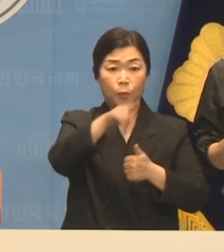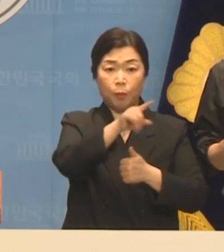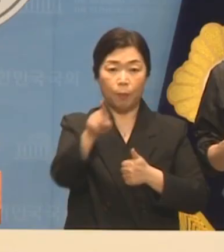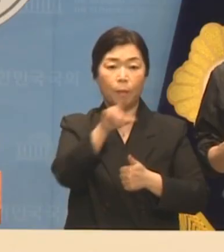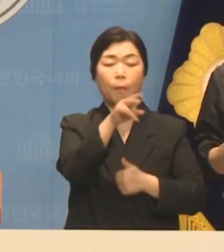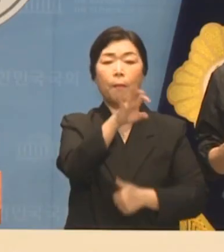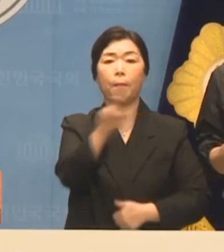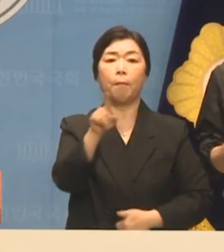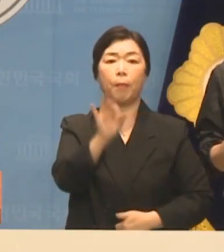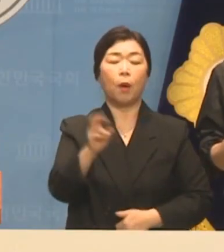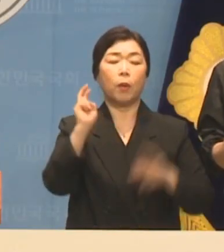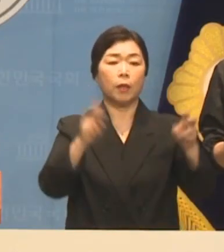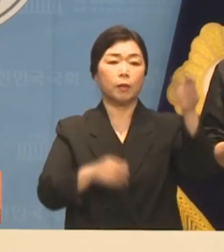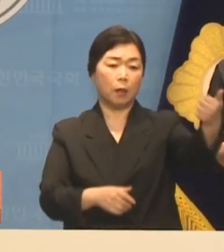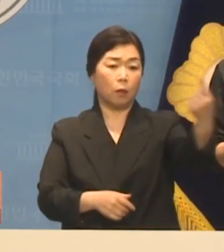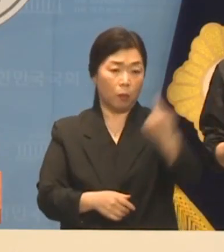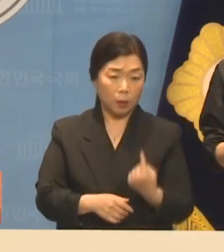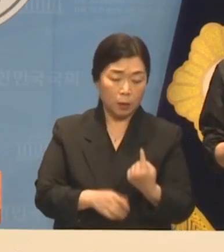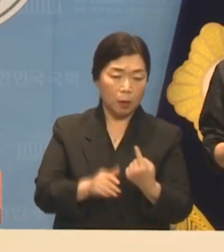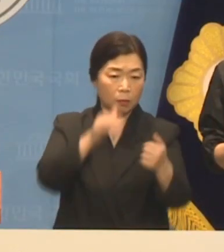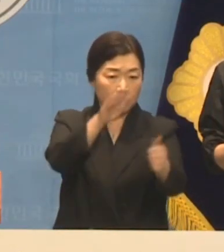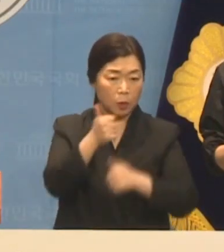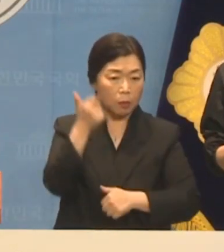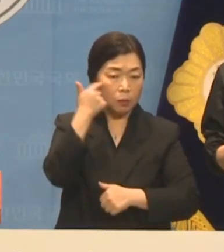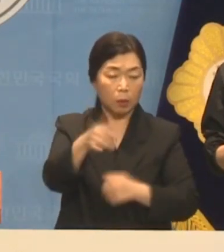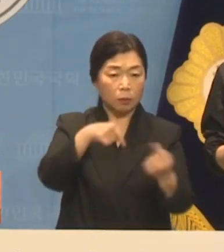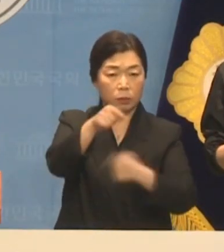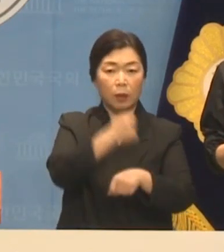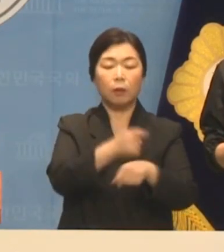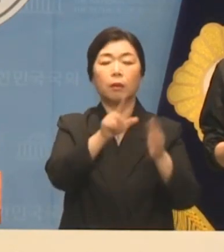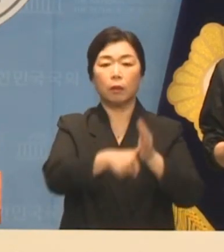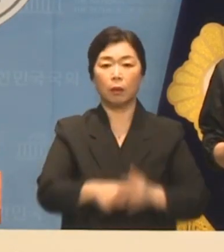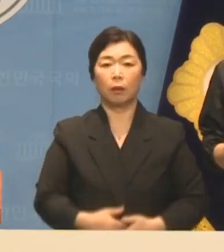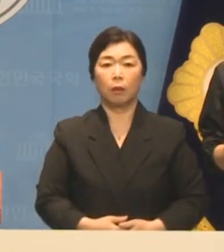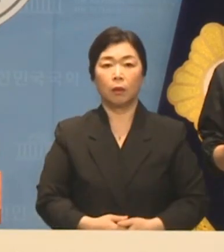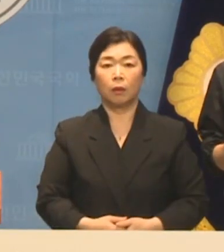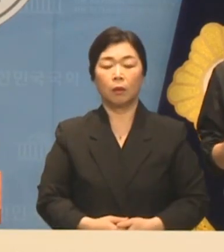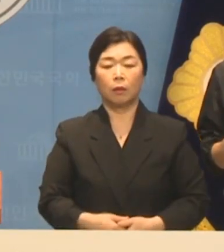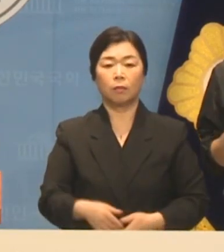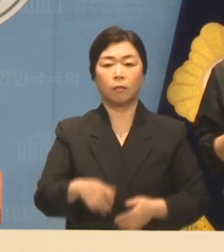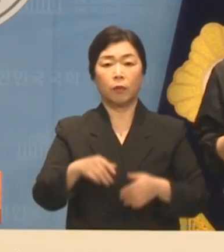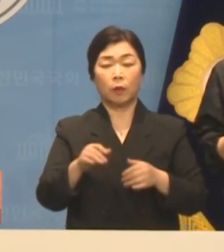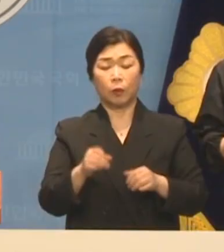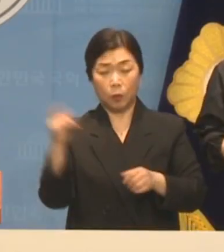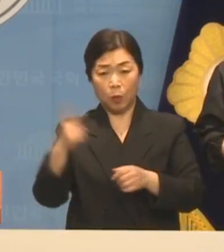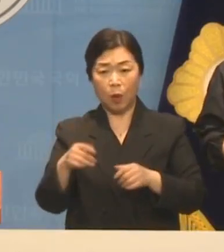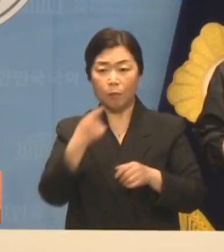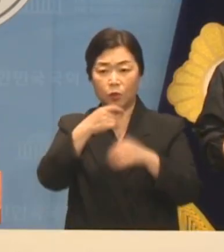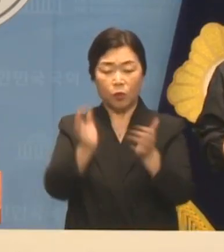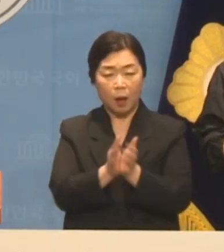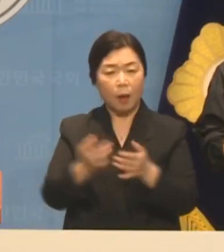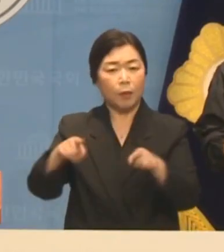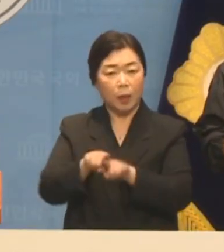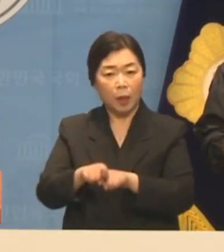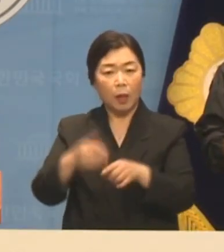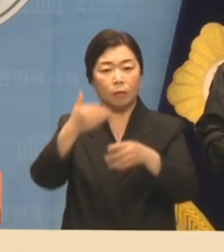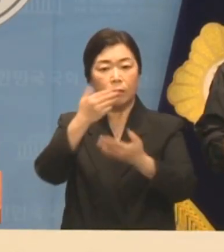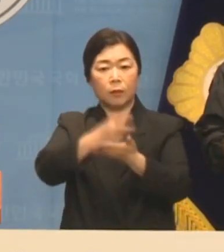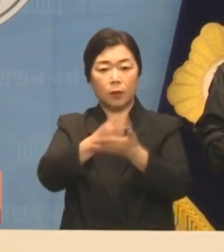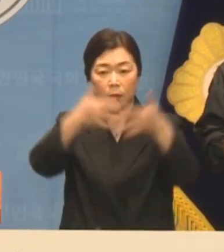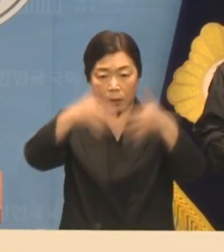여러 차례 했습니다. 민주당 얼주로위원회, 과로사 대책위, 그리고 시민사회와 함께 체결한 쿠팡